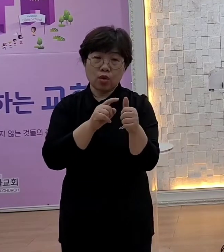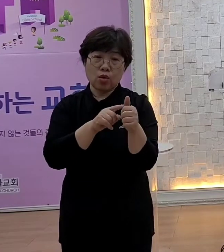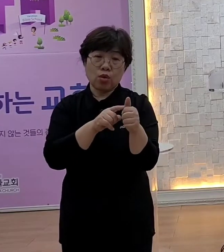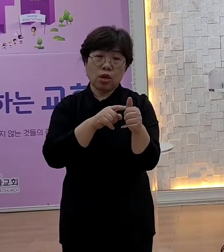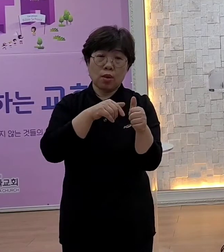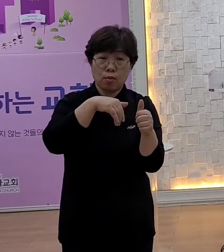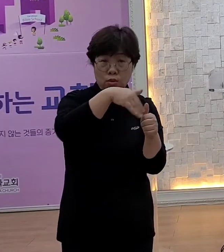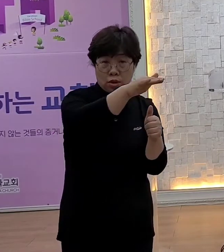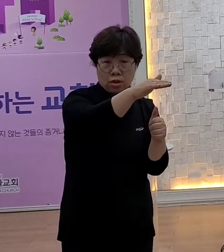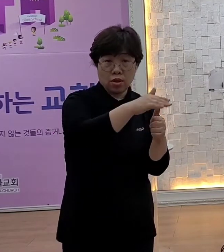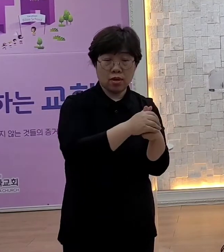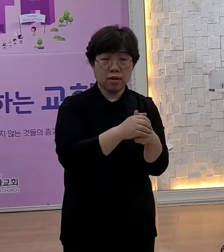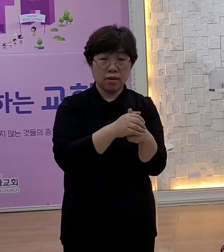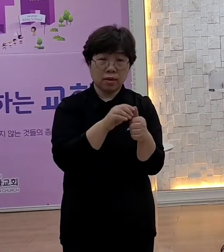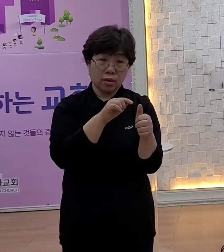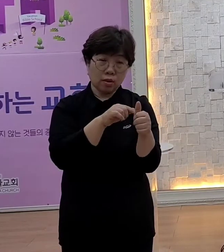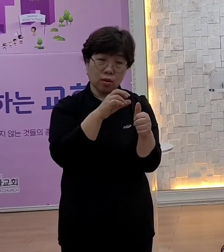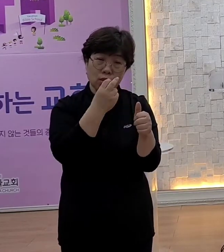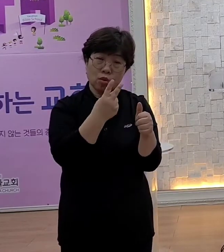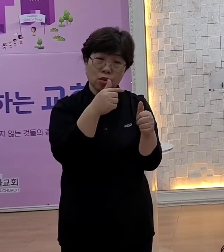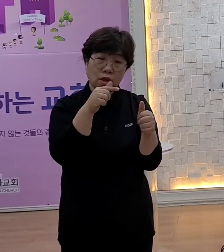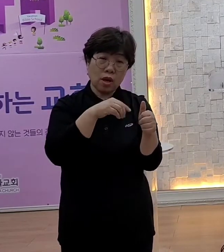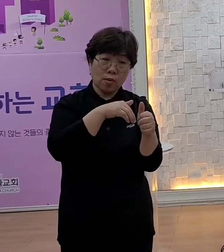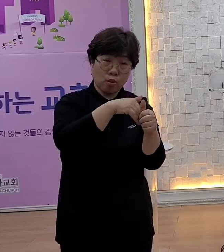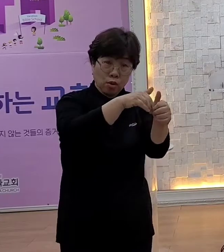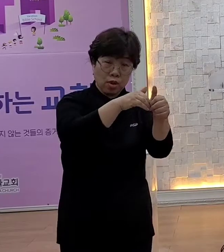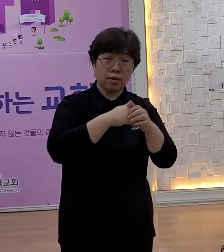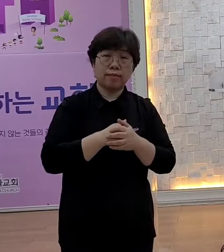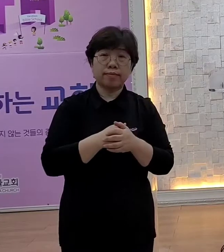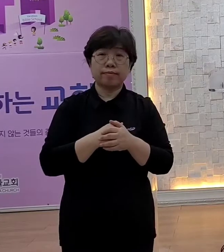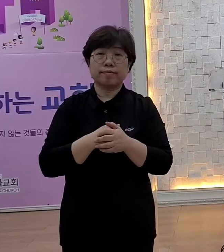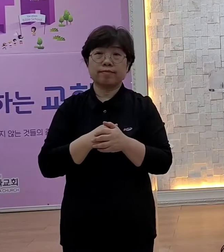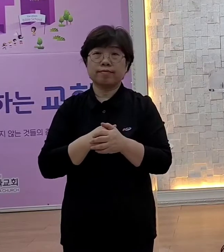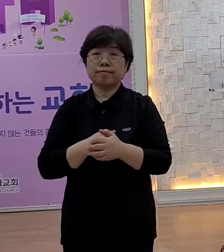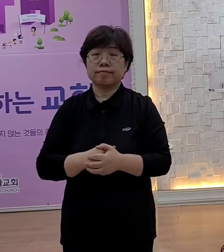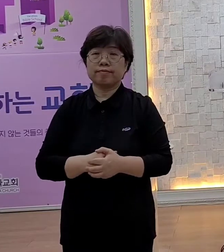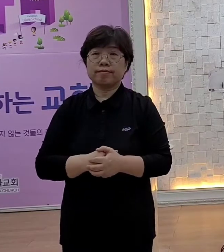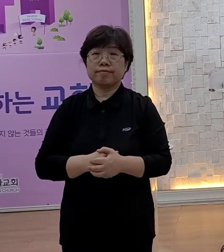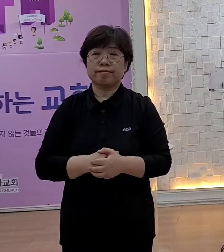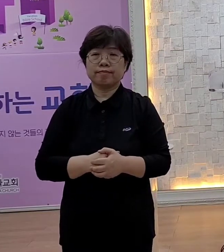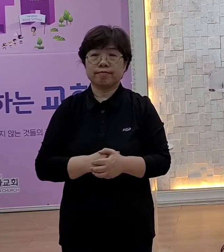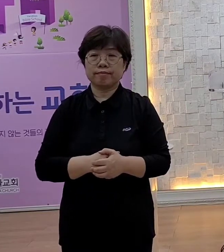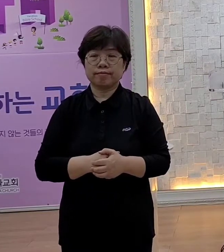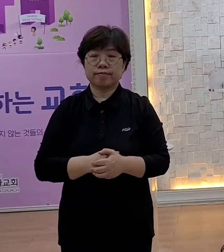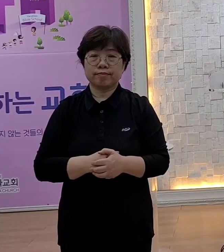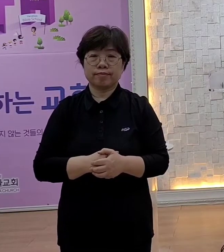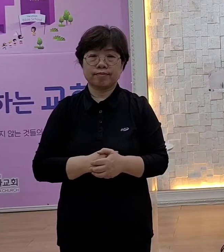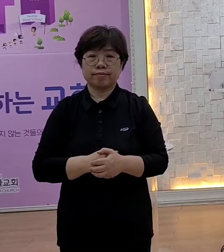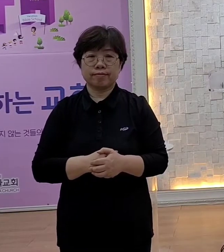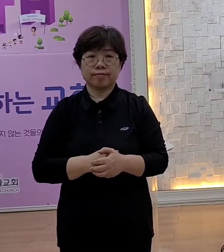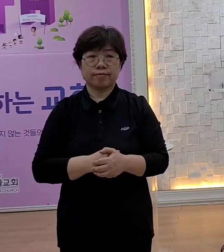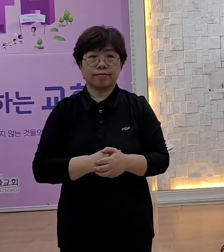보내셨죠. 요나를 1장 1절에 그죠? 하나님의 말씀이 요나에게 임하였어. 니느웨로 가라.